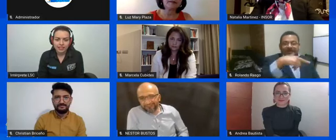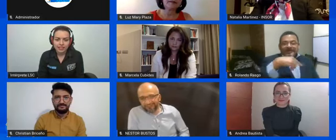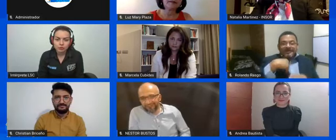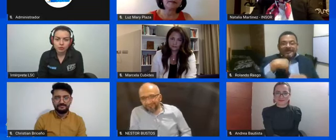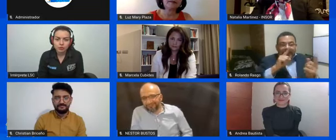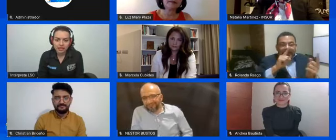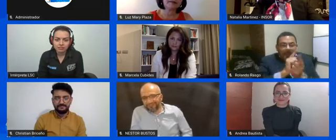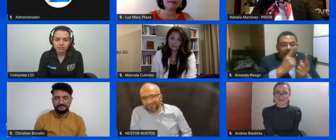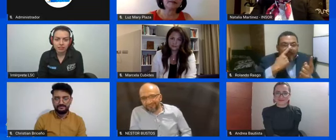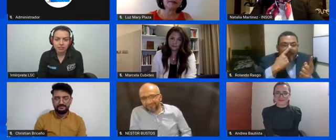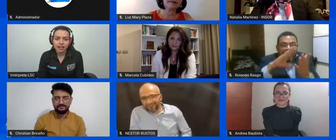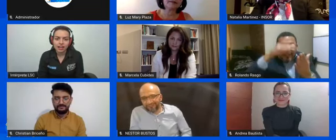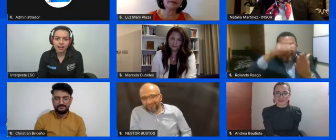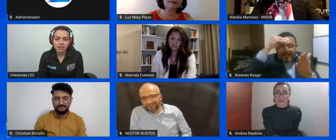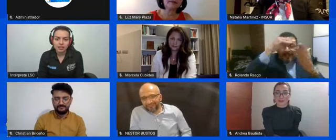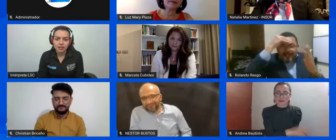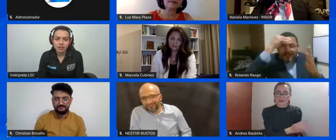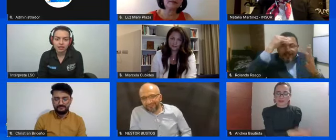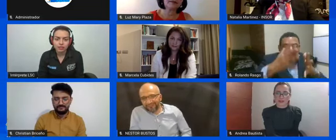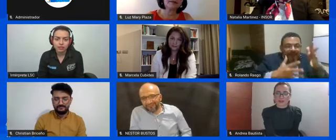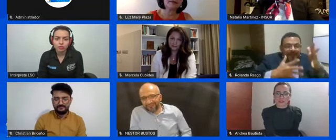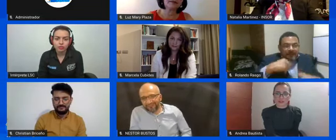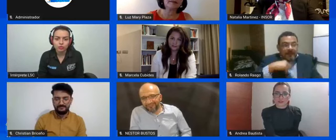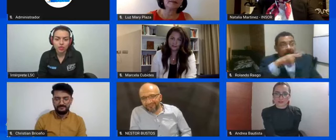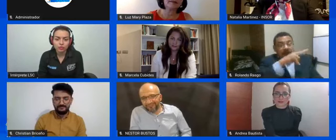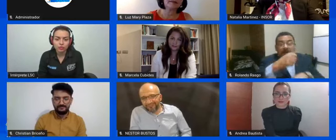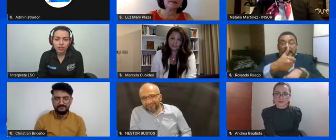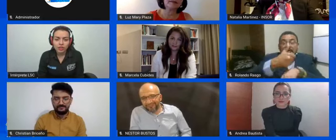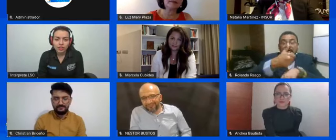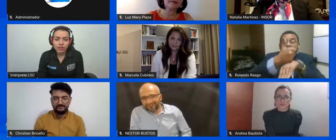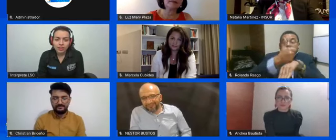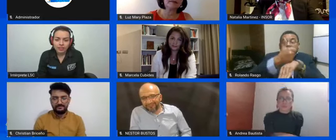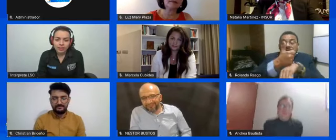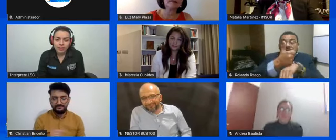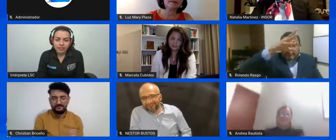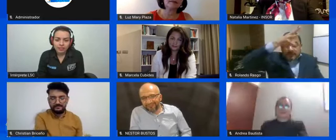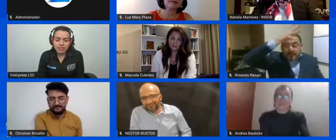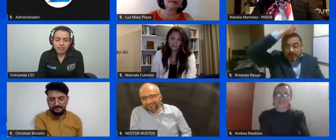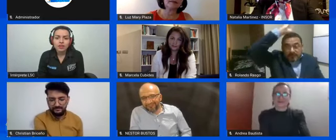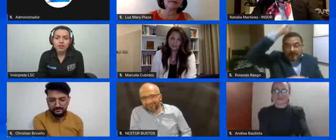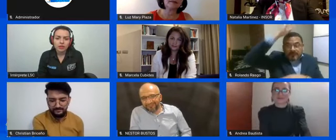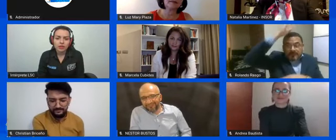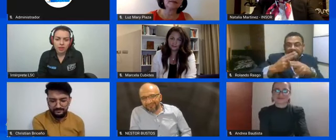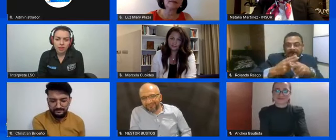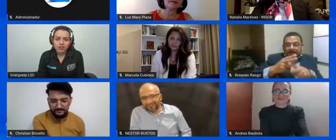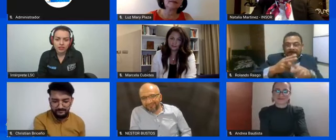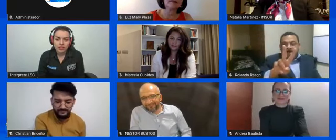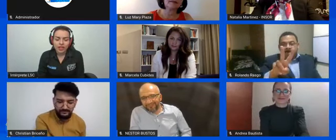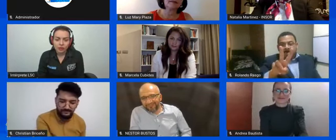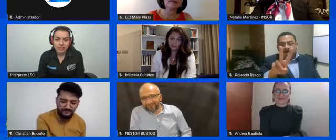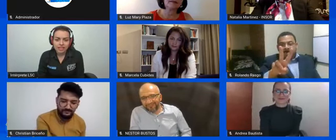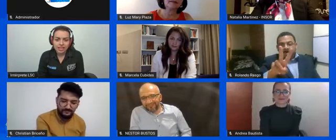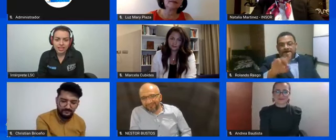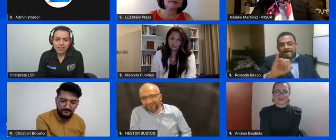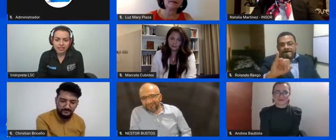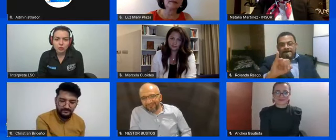bien, perdía siempre los años. Y fui aprendiendo la lengua de